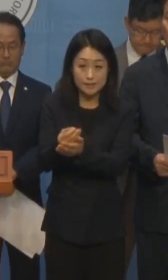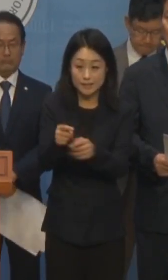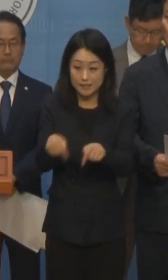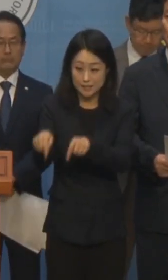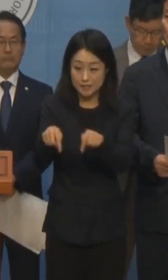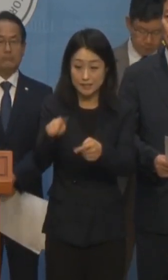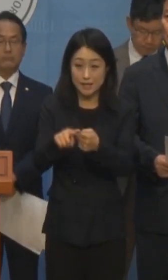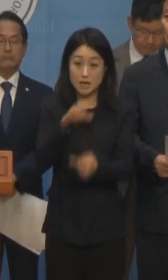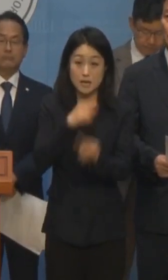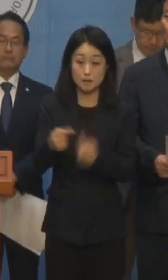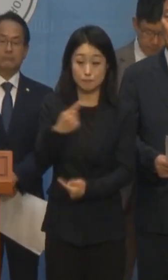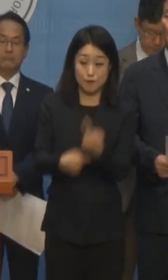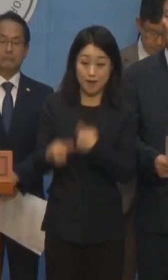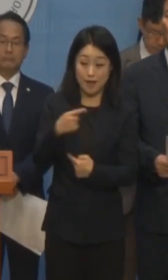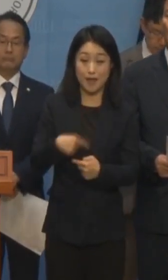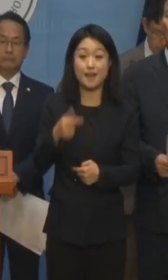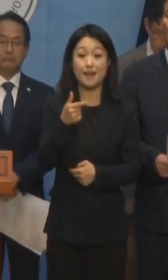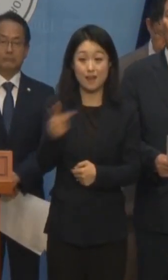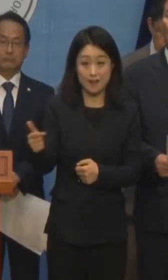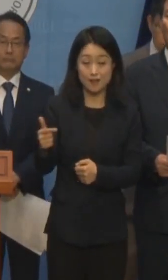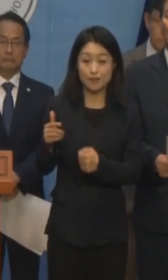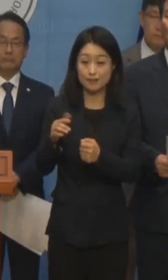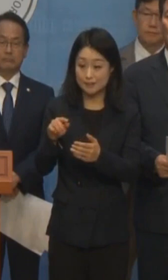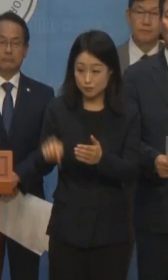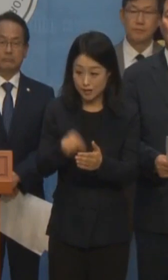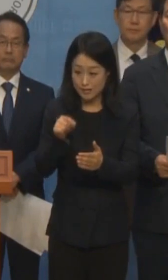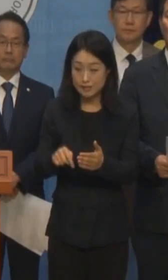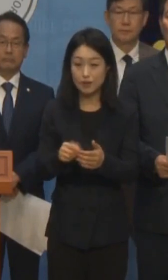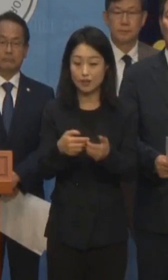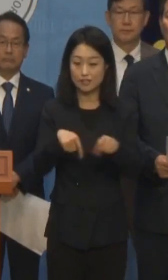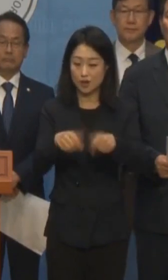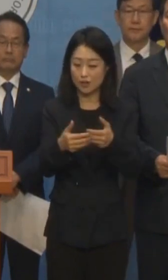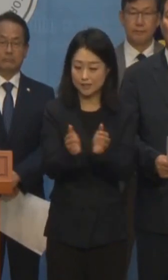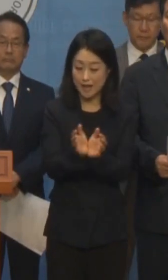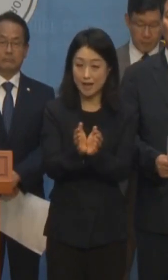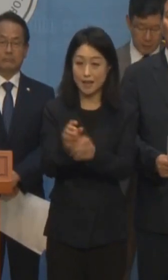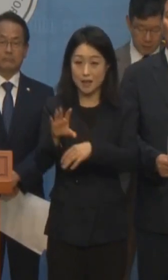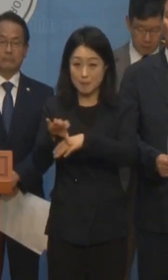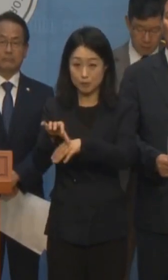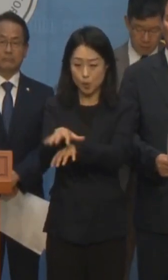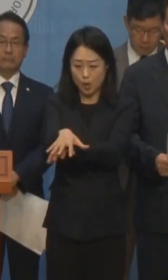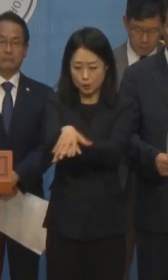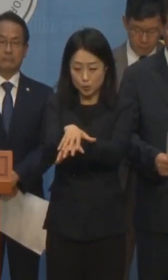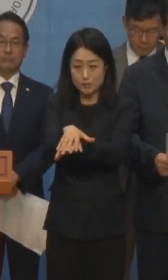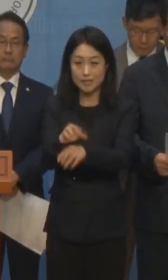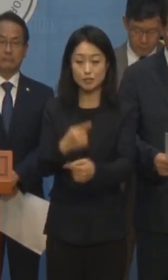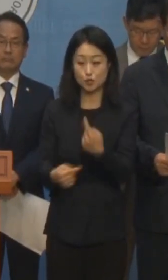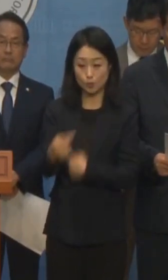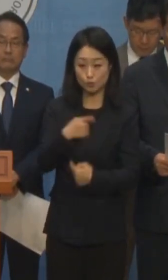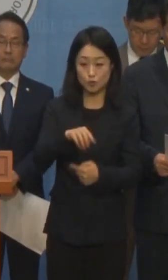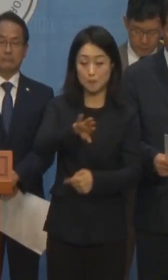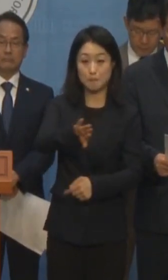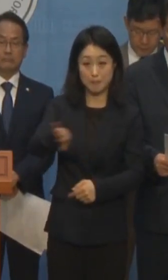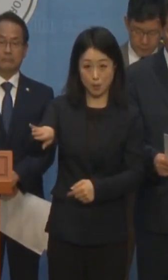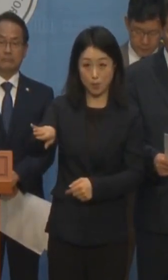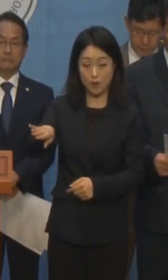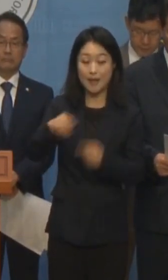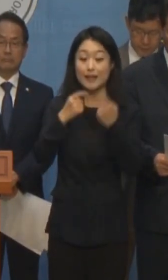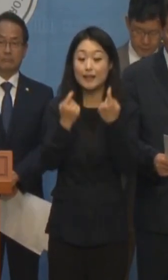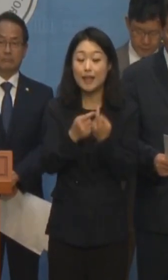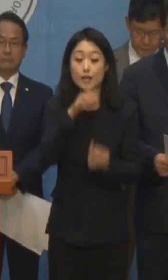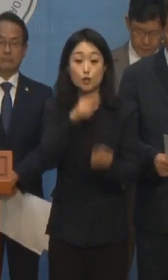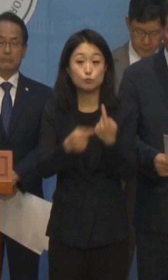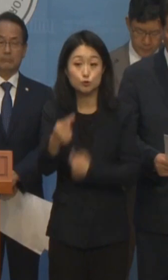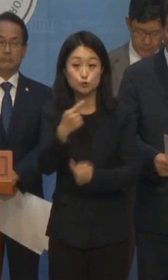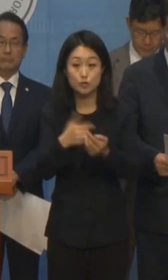민원이 급증했다. 이 중 정당과 언론단체가 조직적으로 접수한 민원을 제외하고 개인이